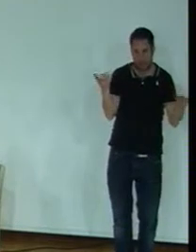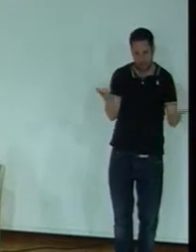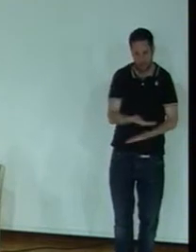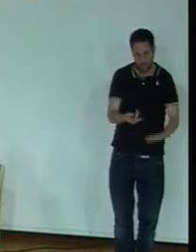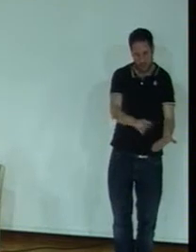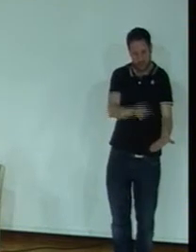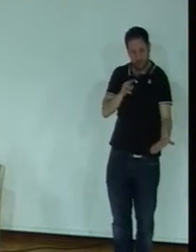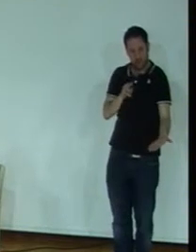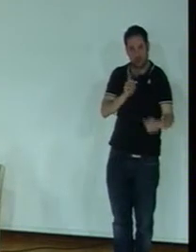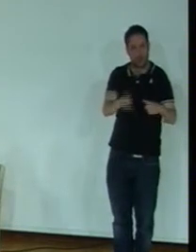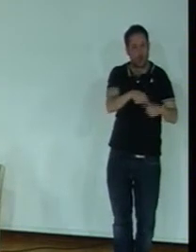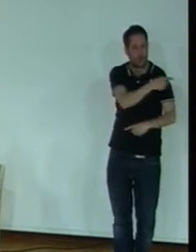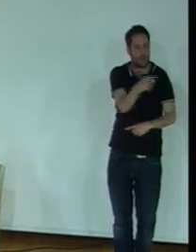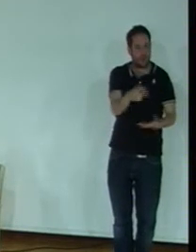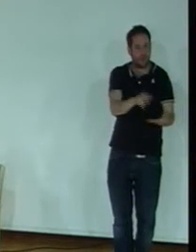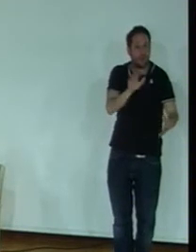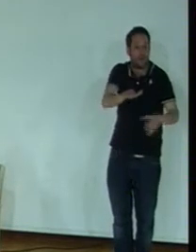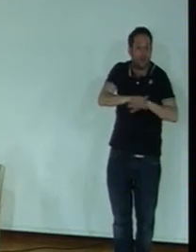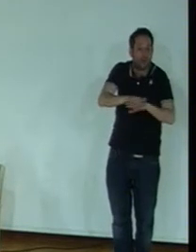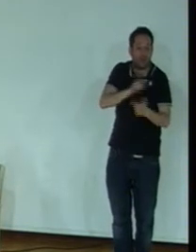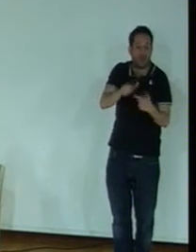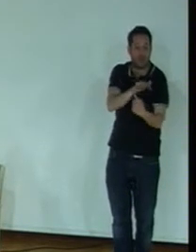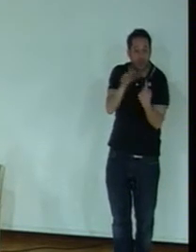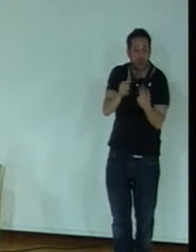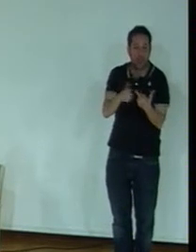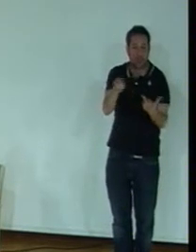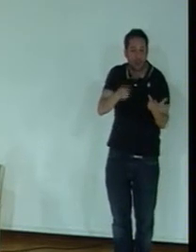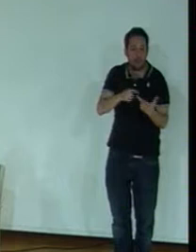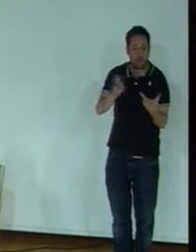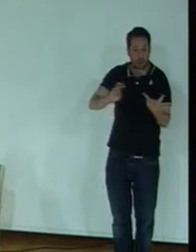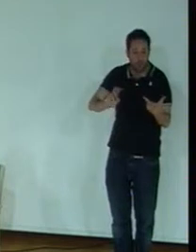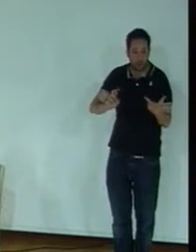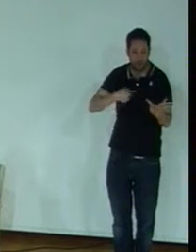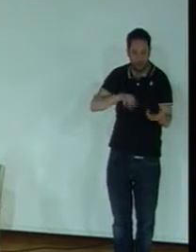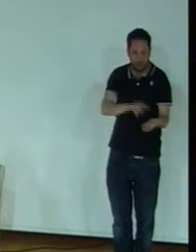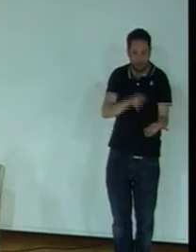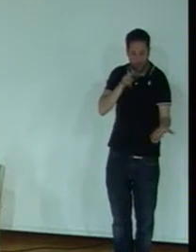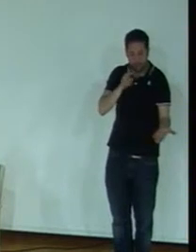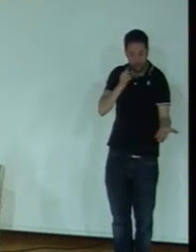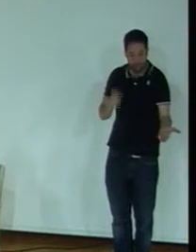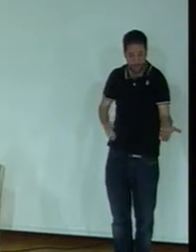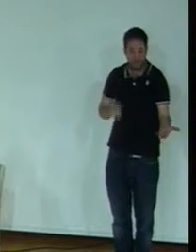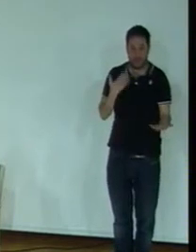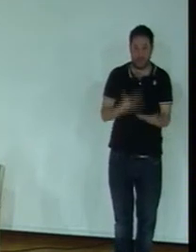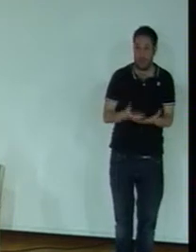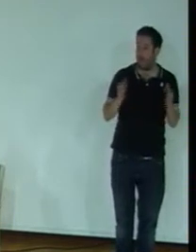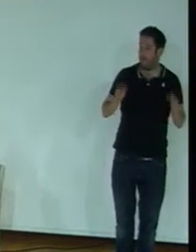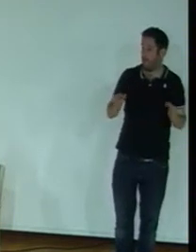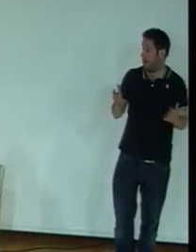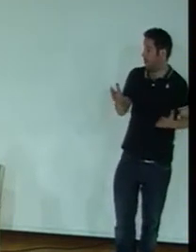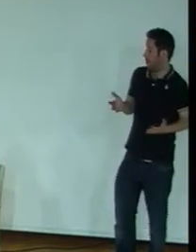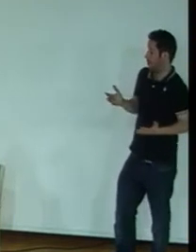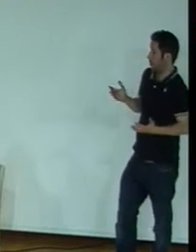éventuelles externalités négatives, politiques, sociales, économiques, écologiques. Et donc, toute la question